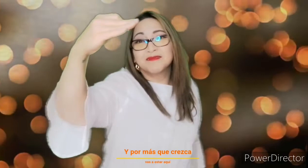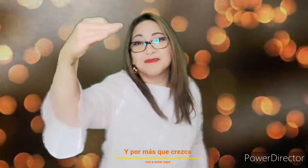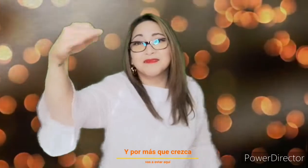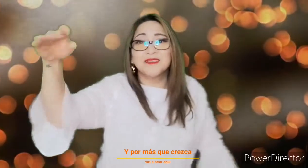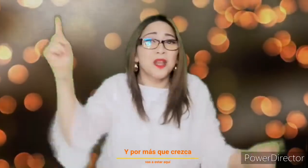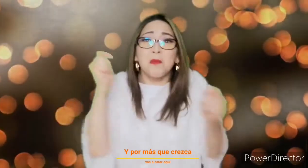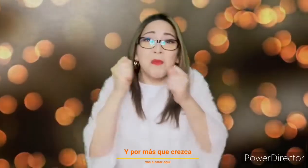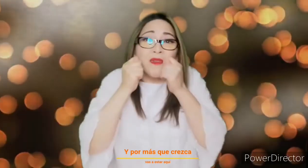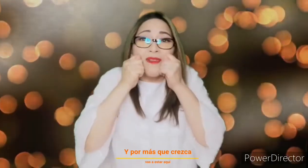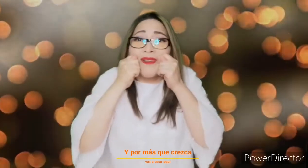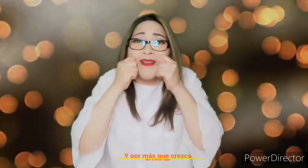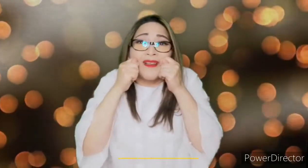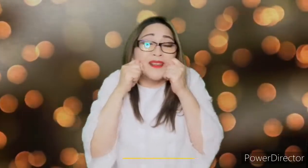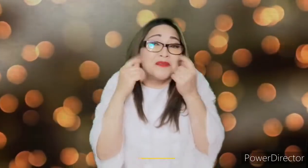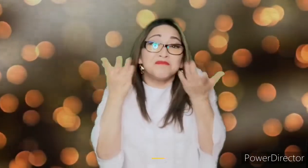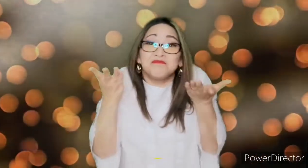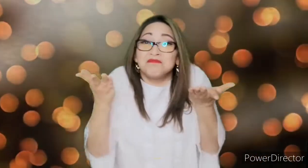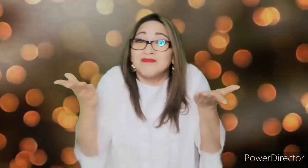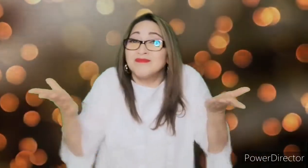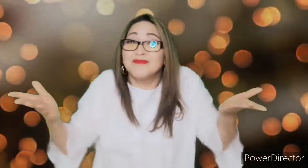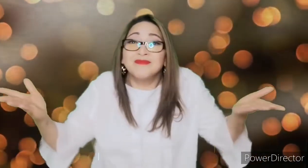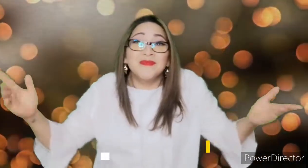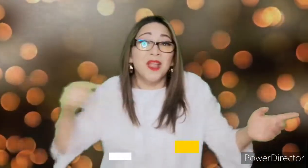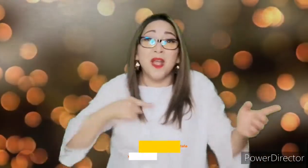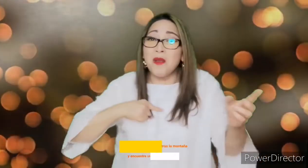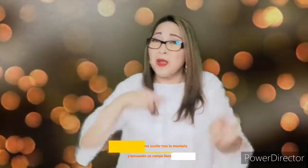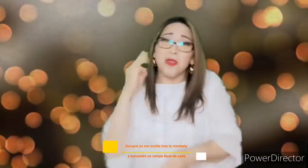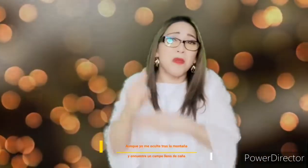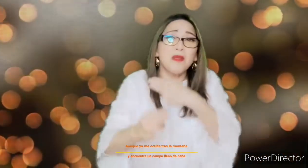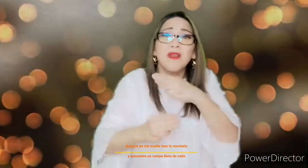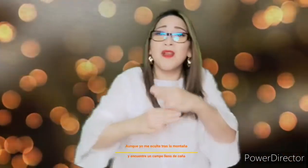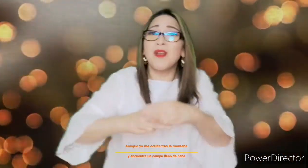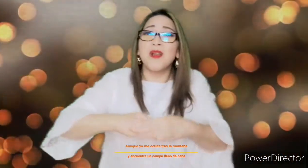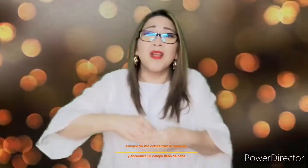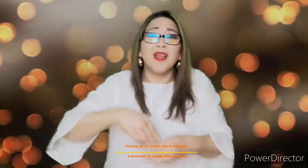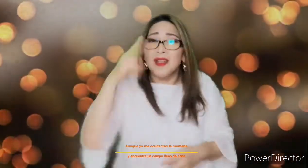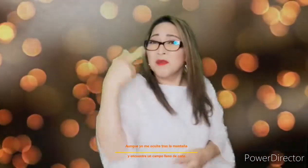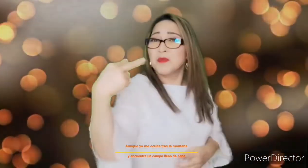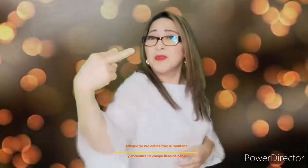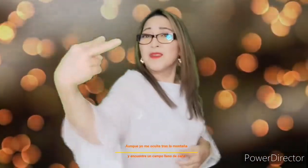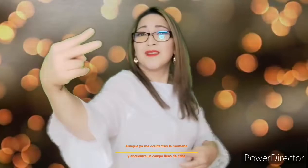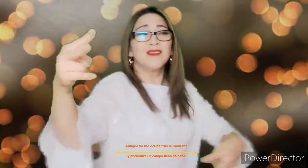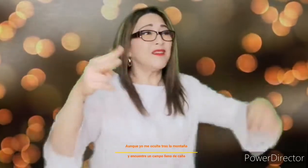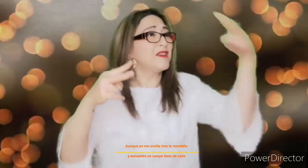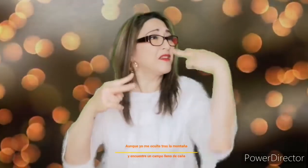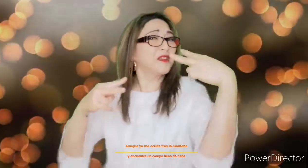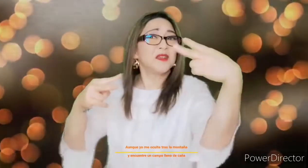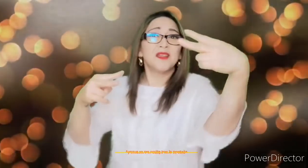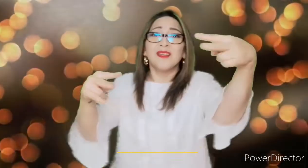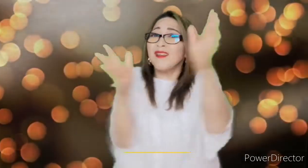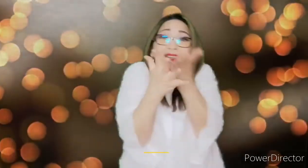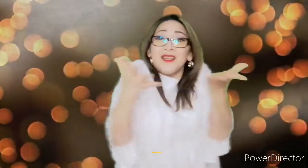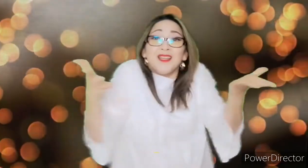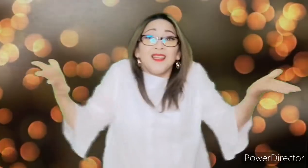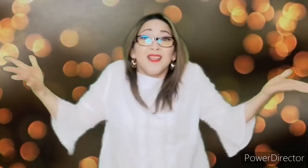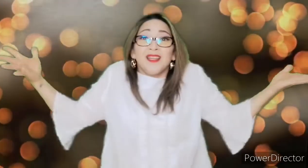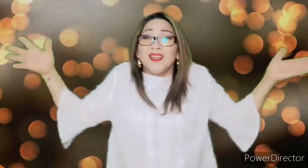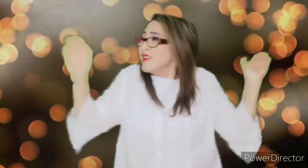Vas a estar aquí, aunque yo me ocurre tras la montaña Encuentro un agua lleno de rayos, no habrá